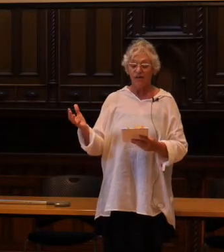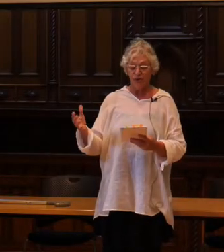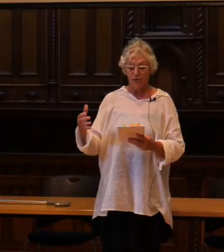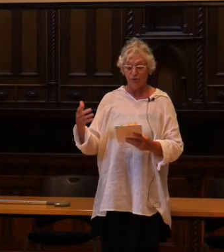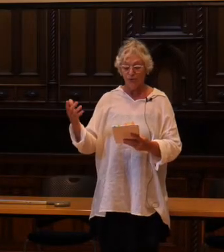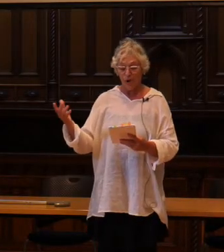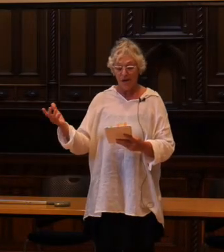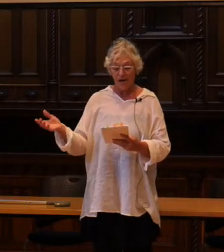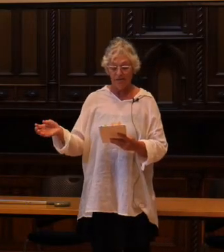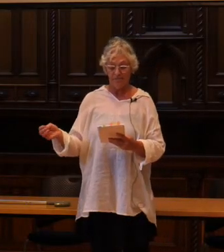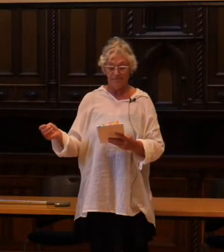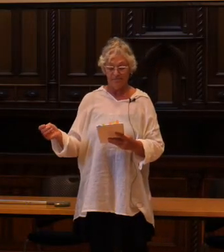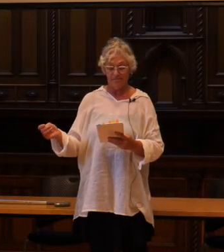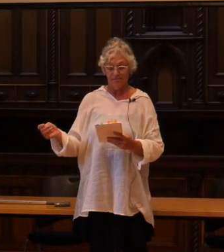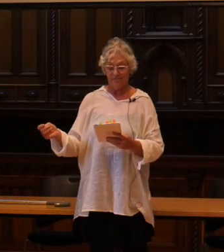J'attendrai que tu sois là,